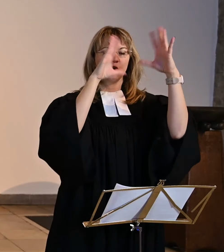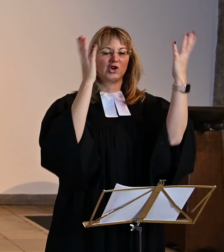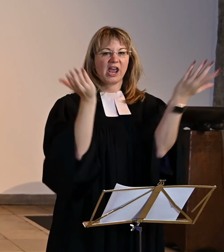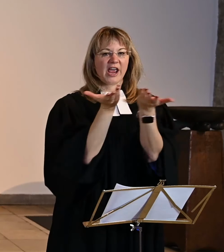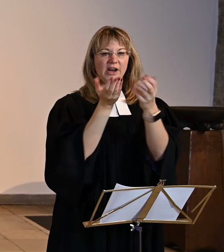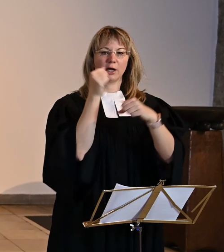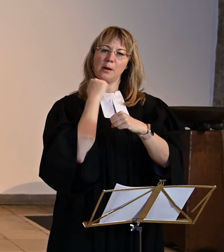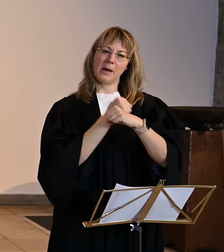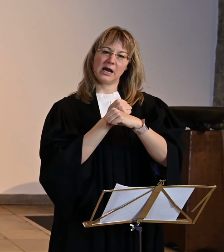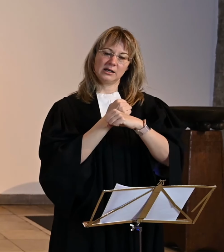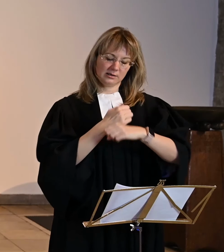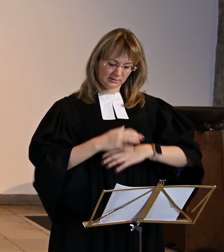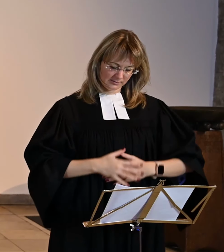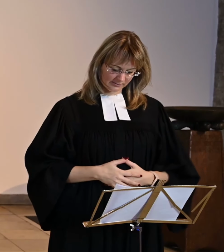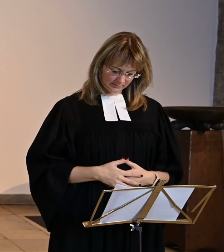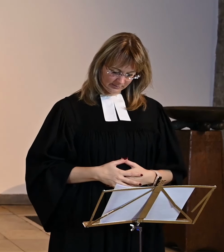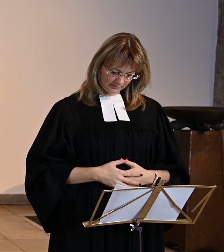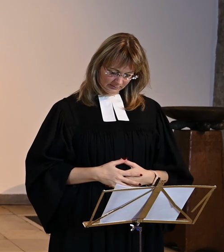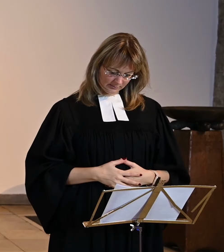Himmel und Erde gemacht hat.